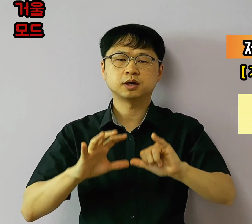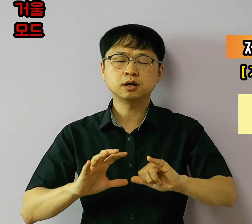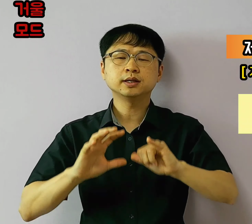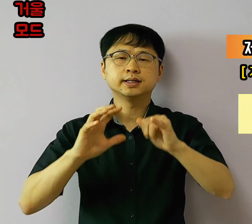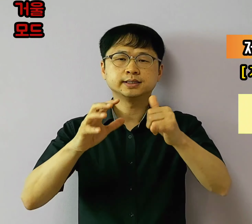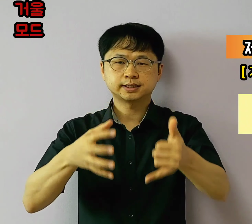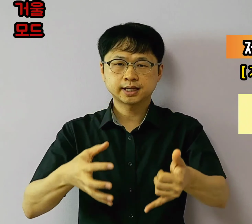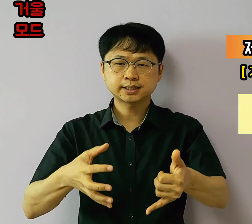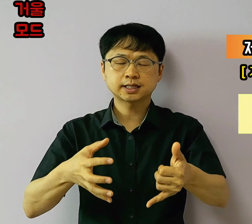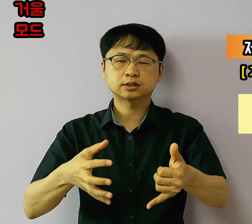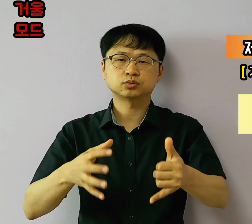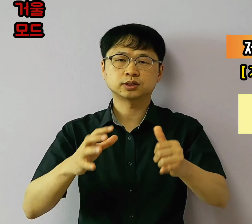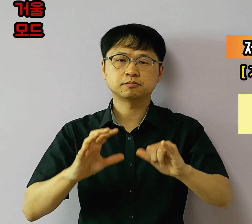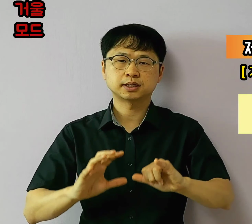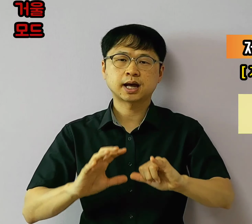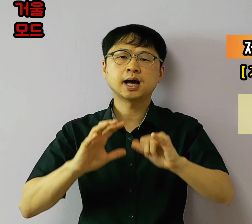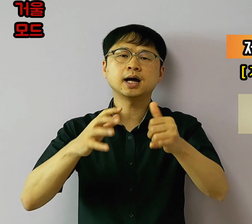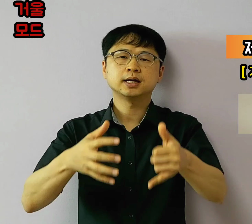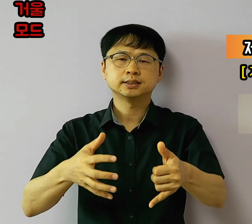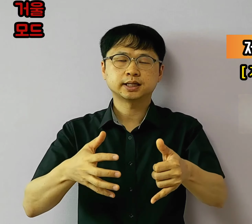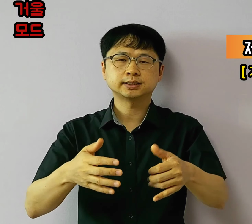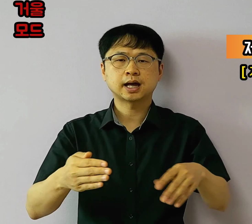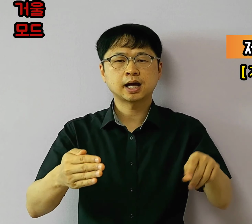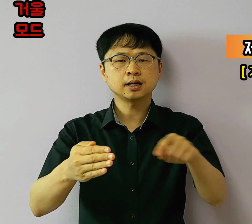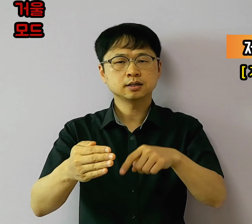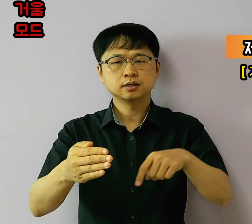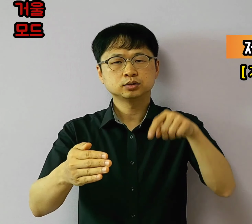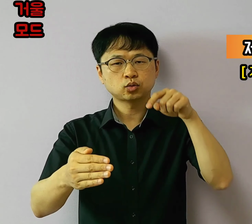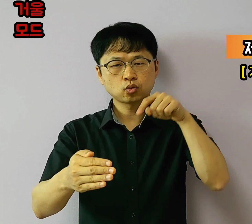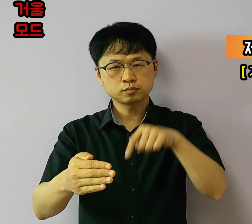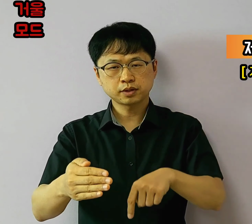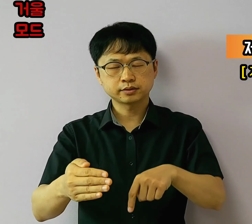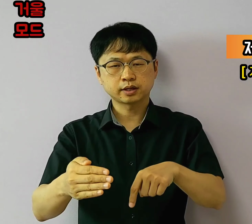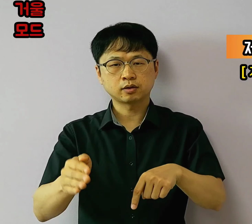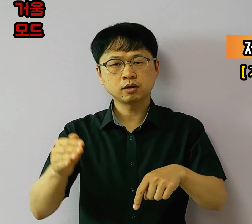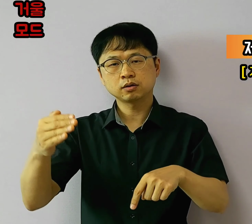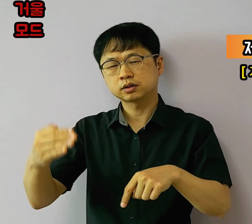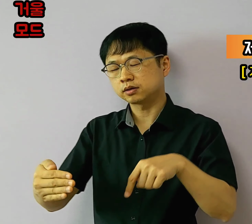해주시면 세상이라는 소가 됩니다. 세상 속은 배웠네요.